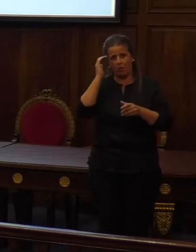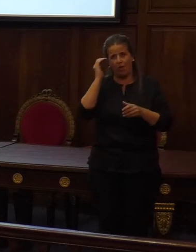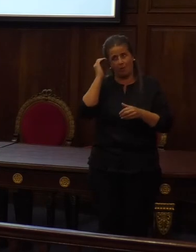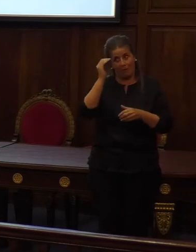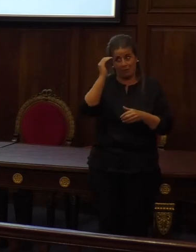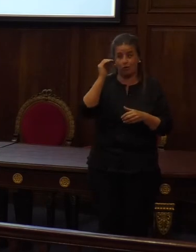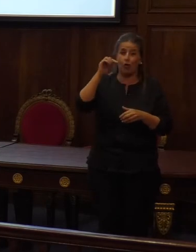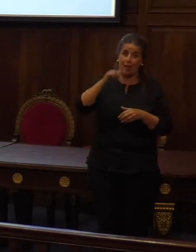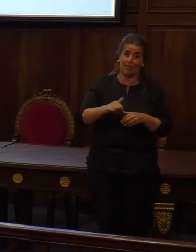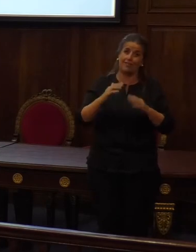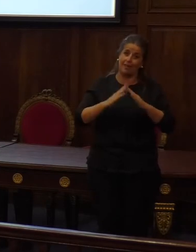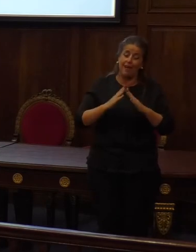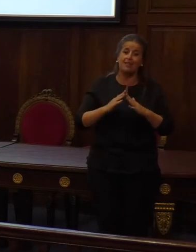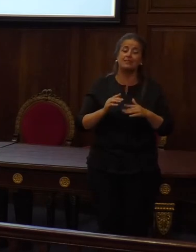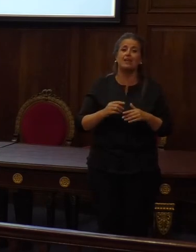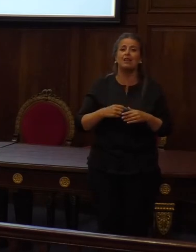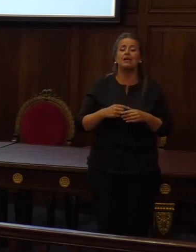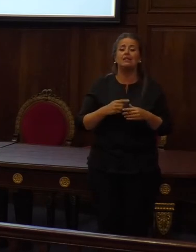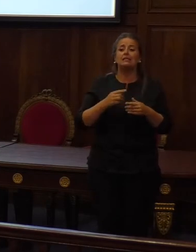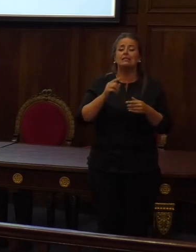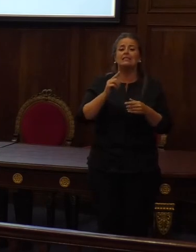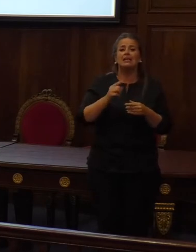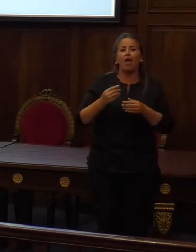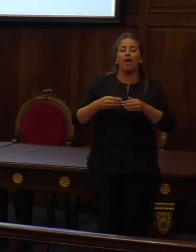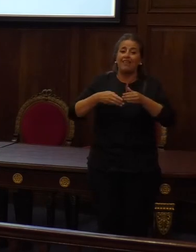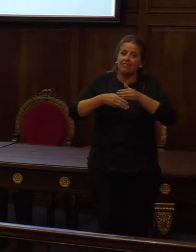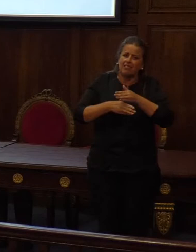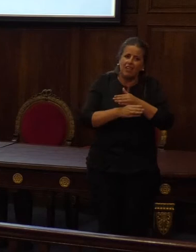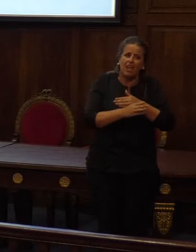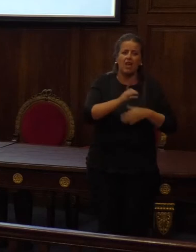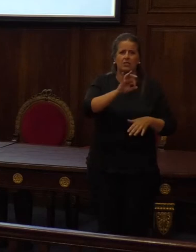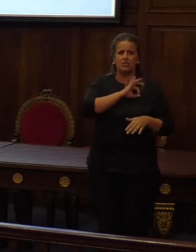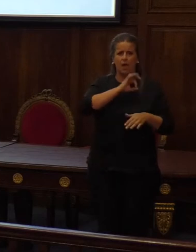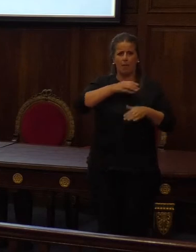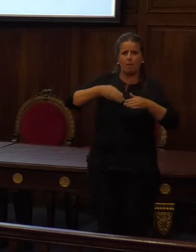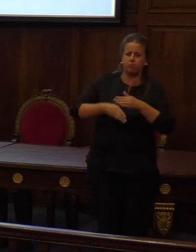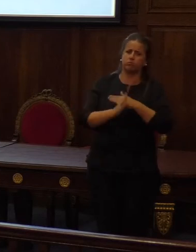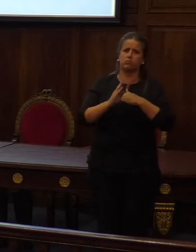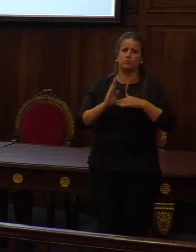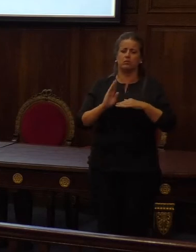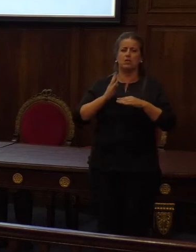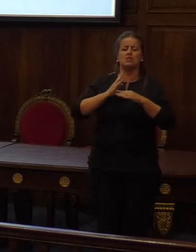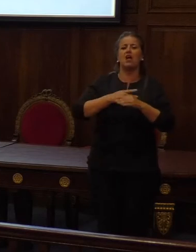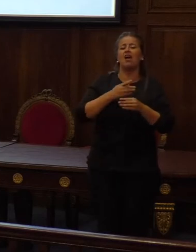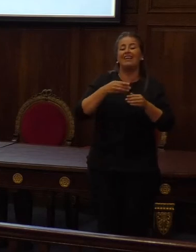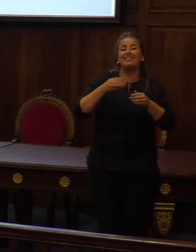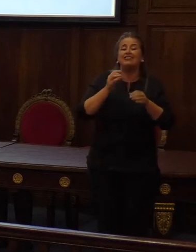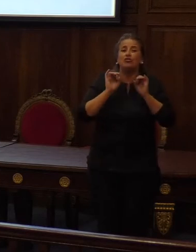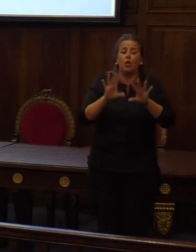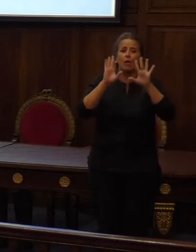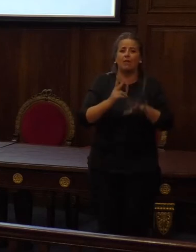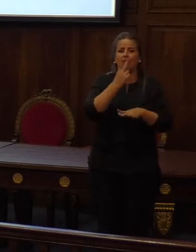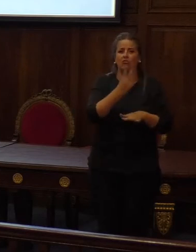esta casa, dando un examen de ingreso por el cual entraban 236